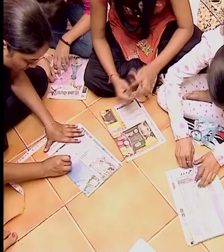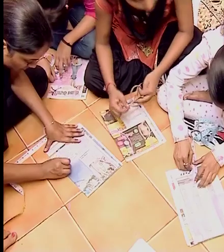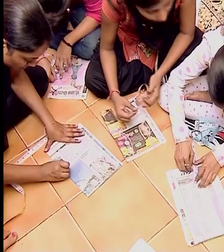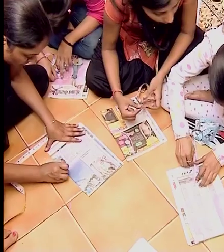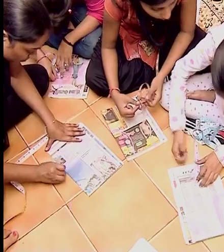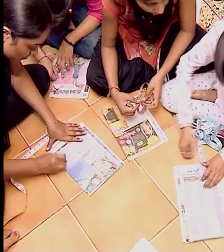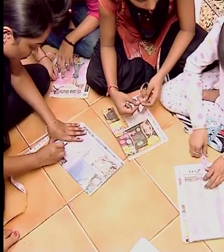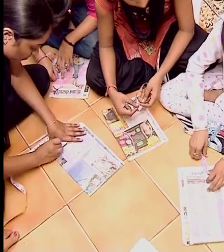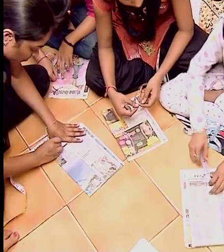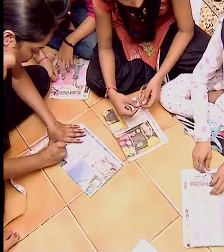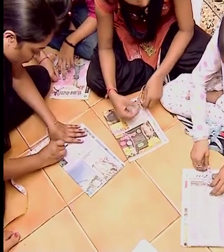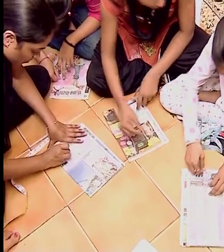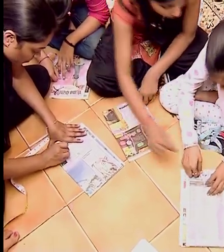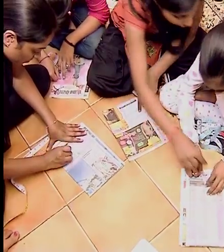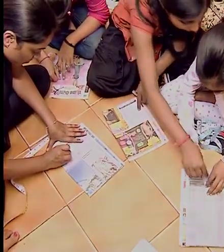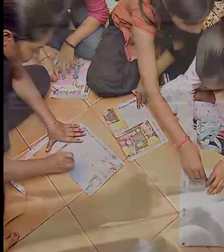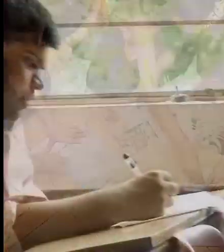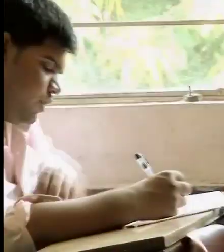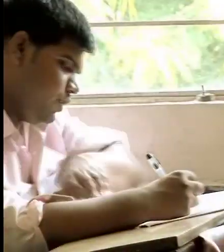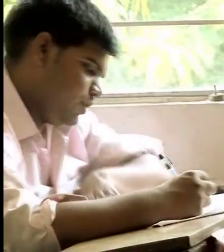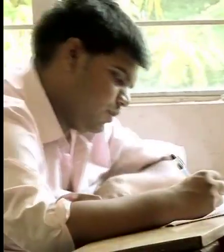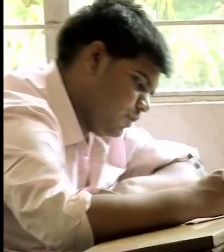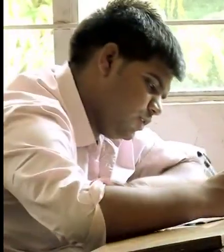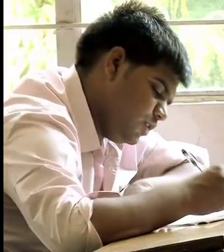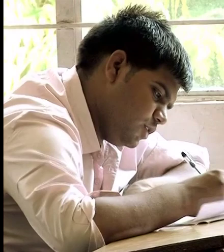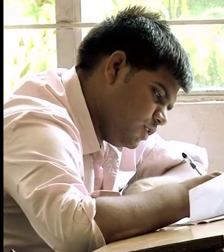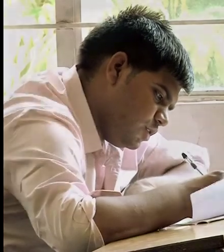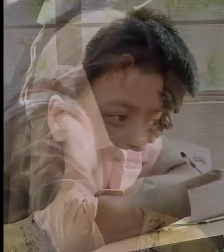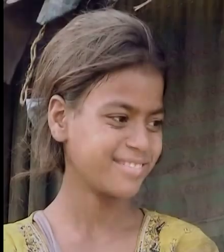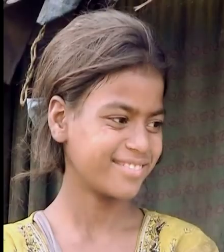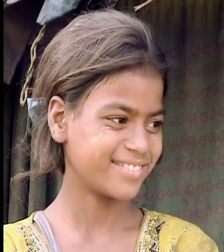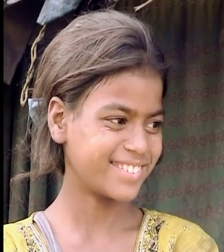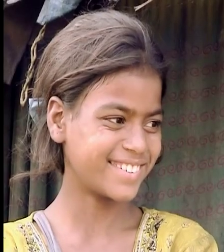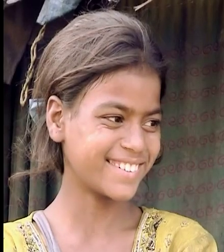शिक्षा सबके लिए, कहीं भी, कभी भी।